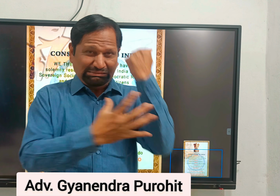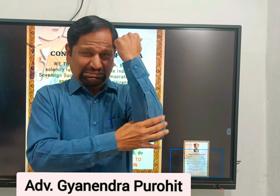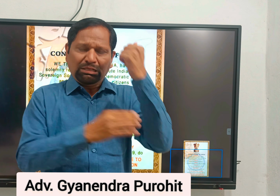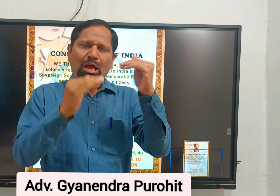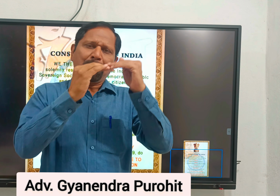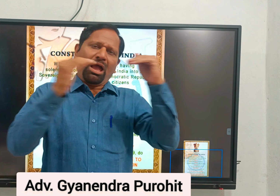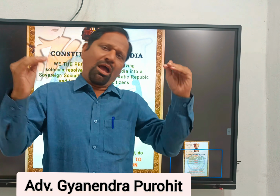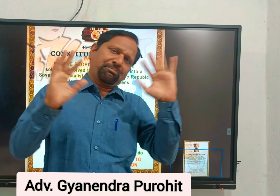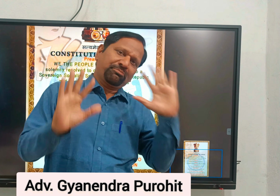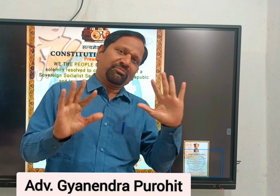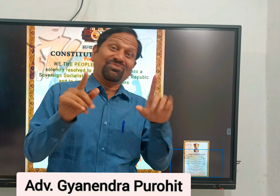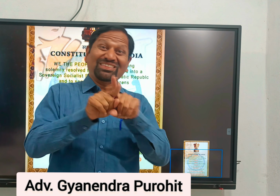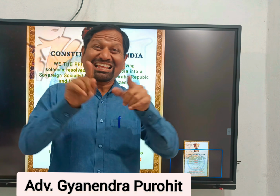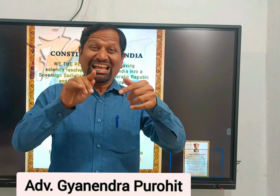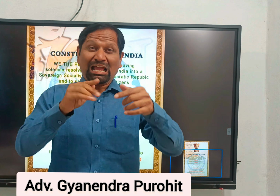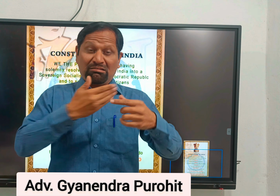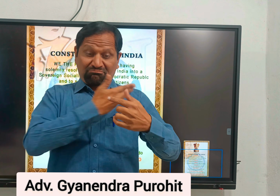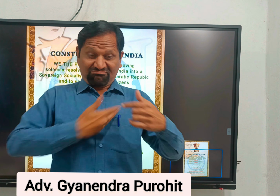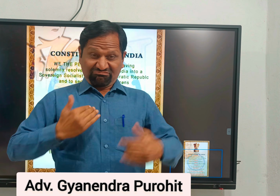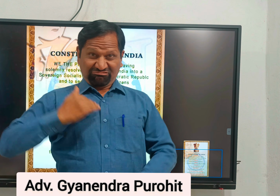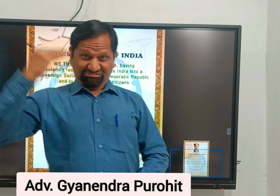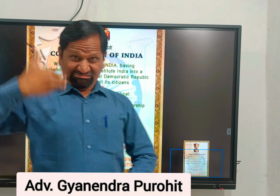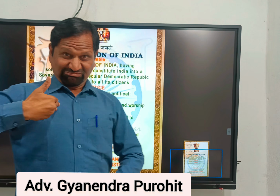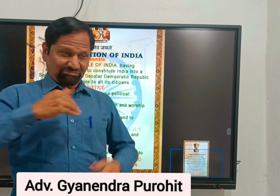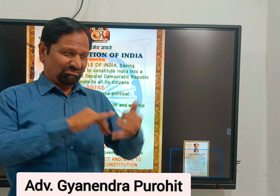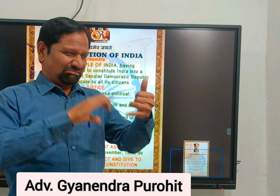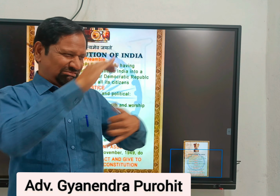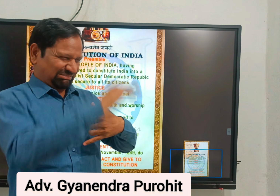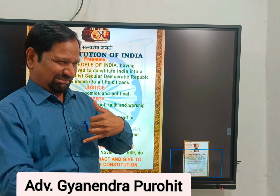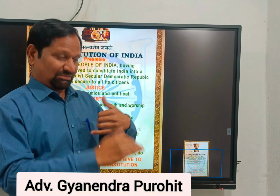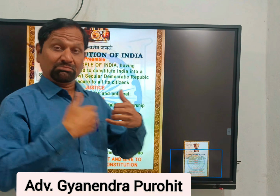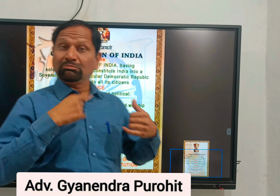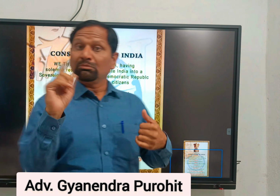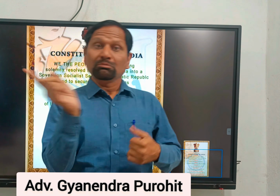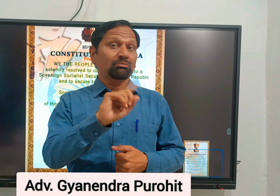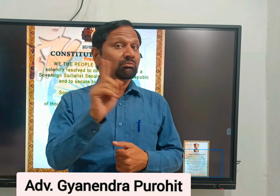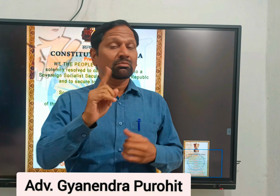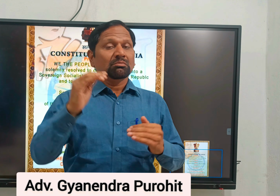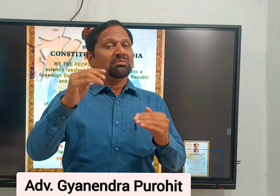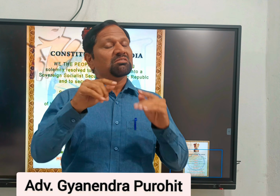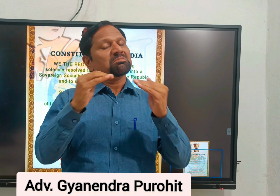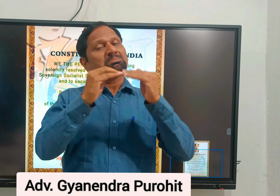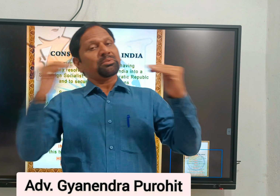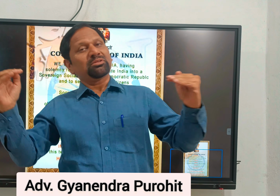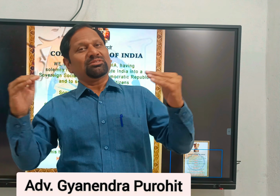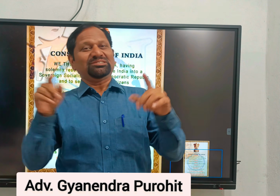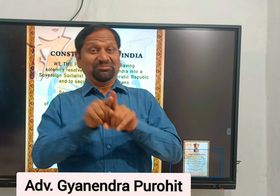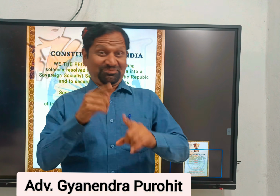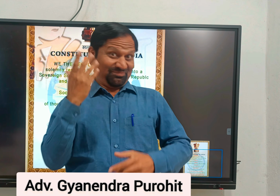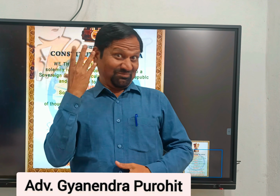चाहे संपन्न वर्ग का व्यक्ति हो, हम सब बराबर हैं। कोई ऊंची जाति का हो, कोई निम्न जाति का